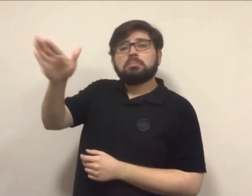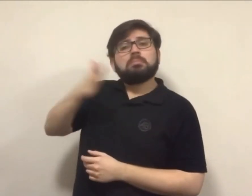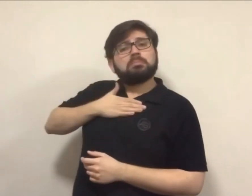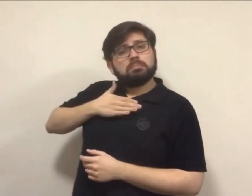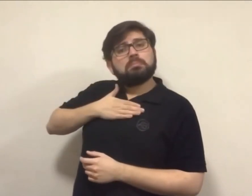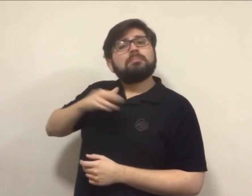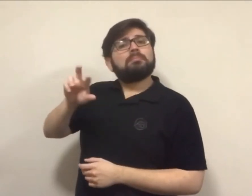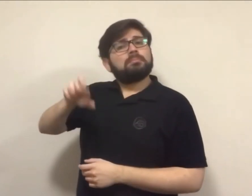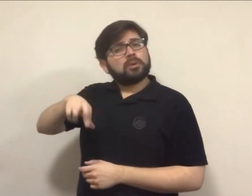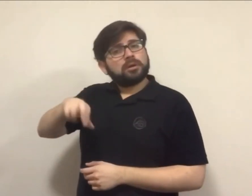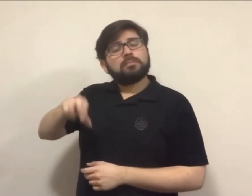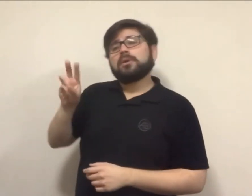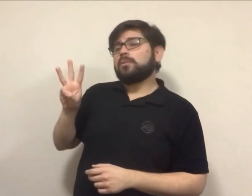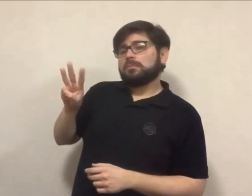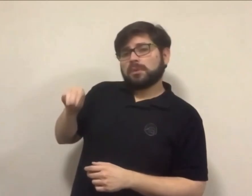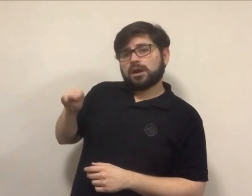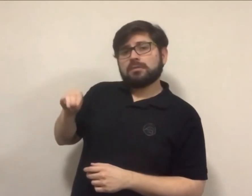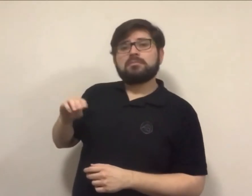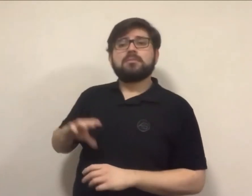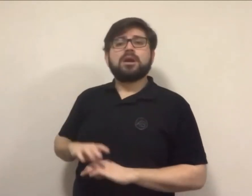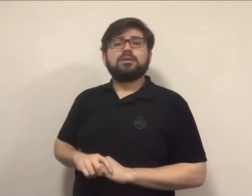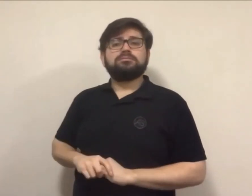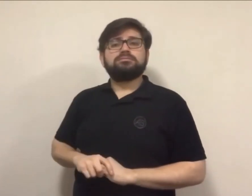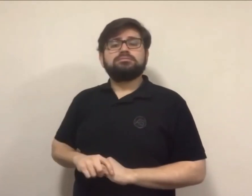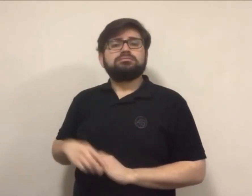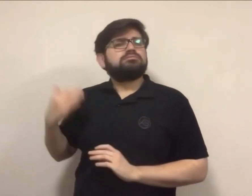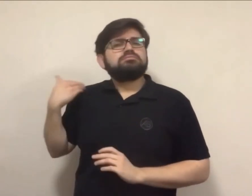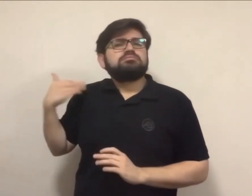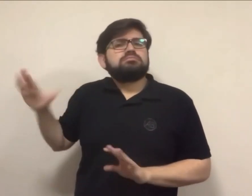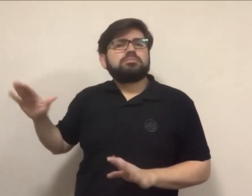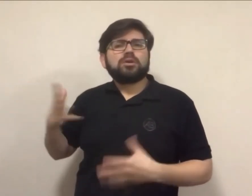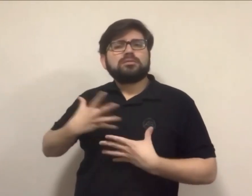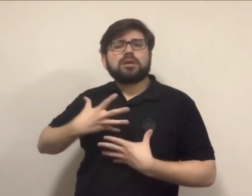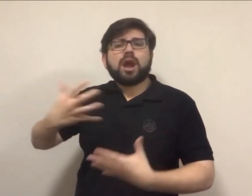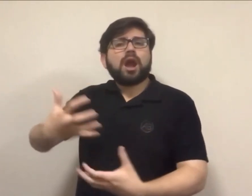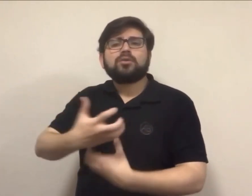la adopción. Y el hijo puede decir que ellos son sus papás.